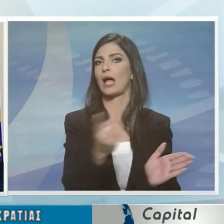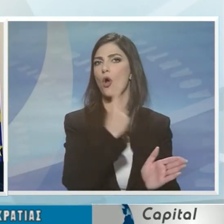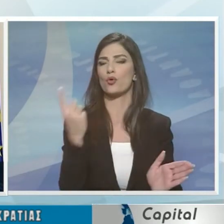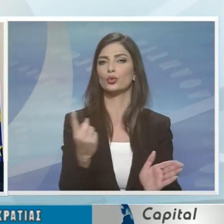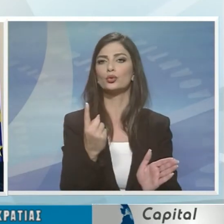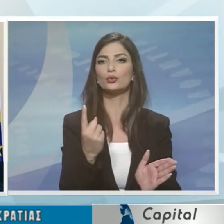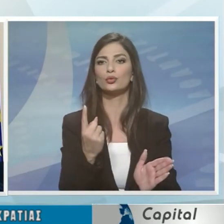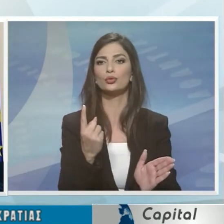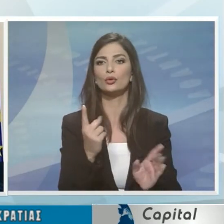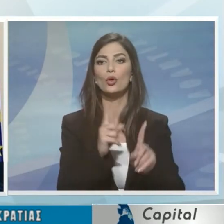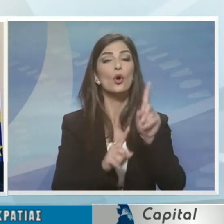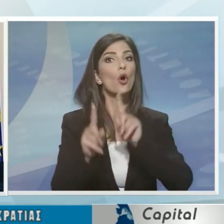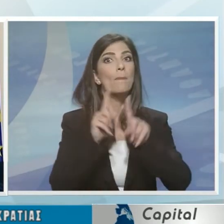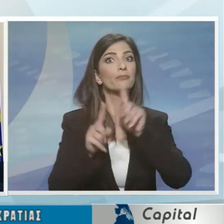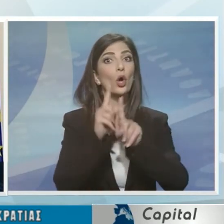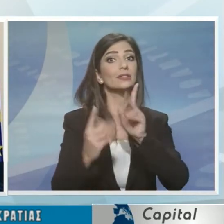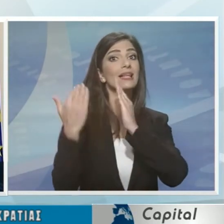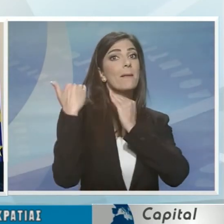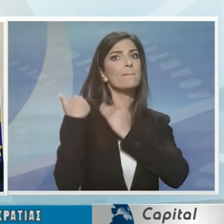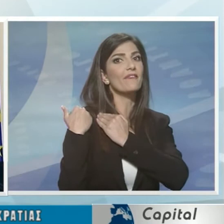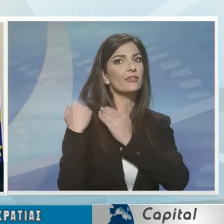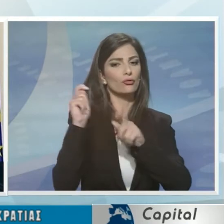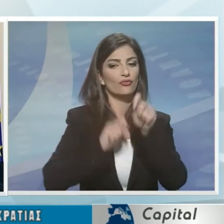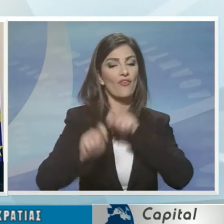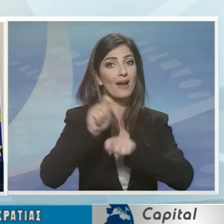έχουν το καθήκον υλοποίησης των μέτρων.